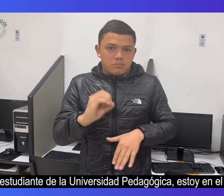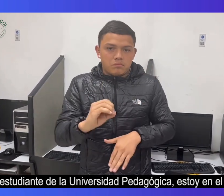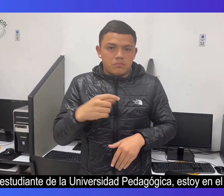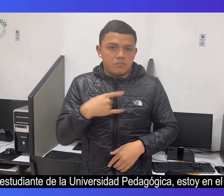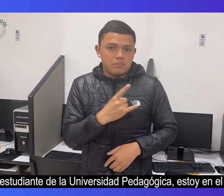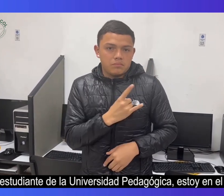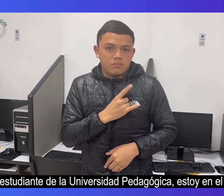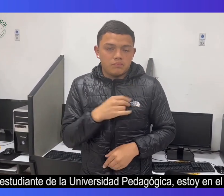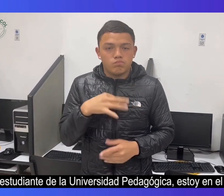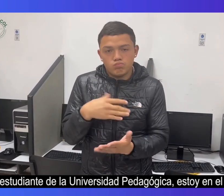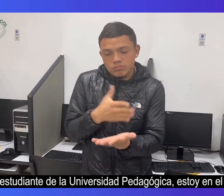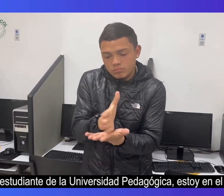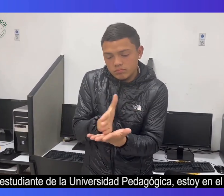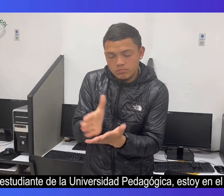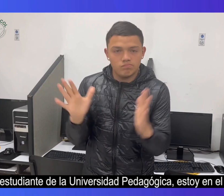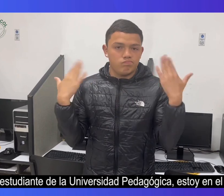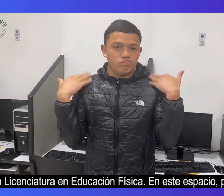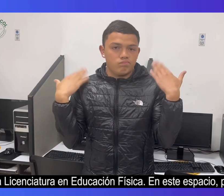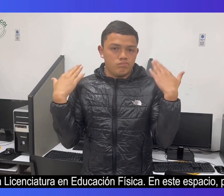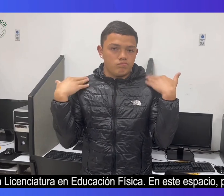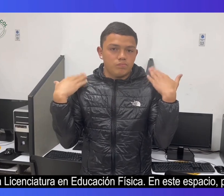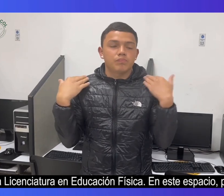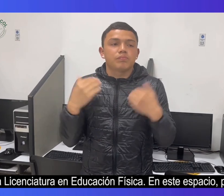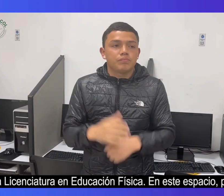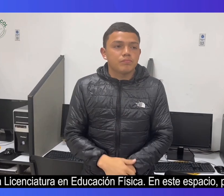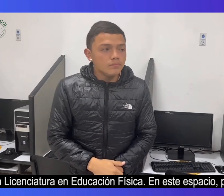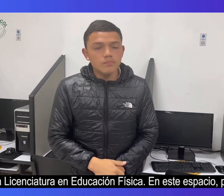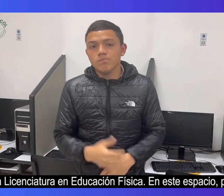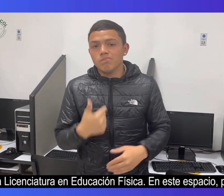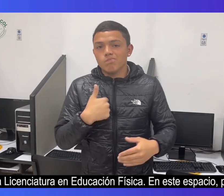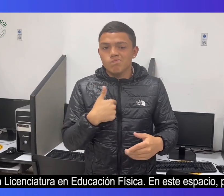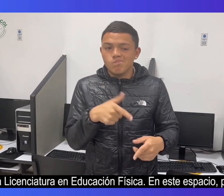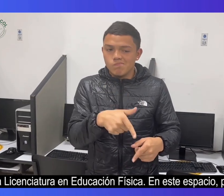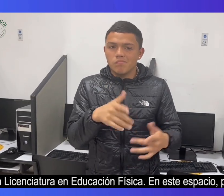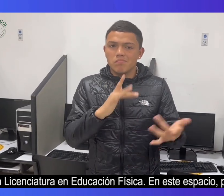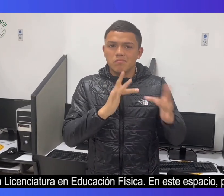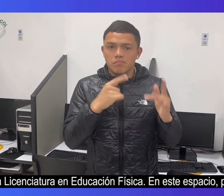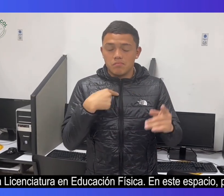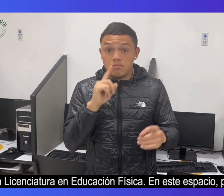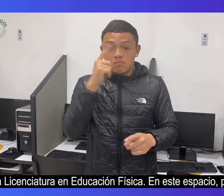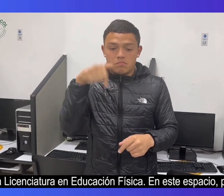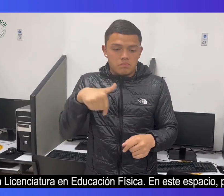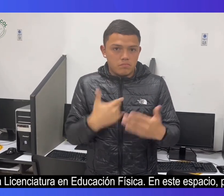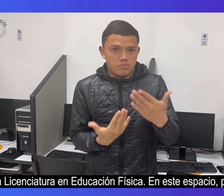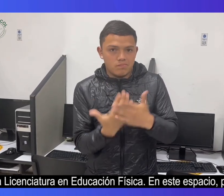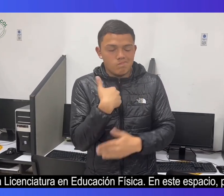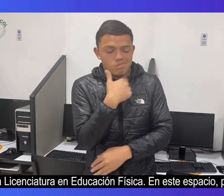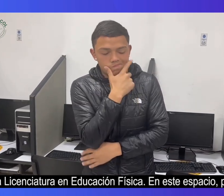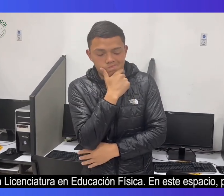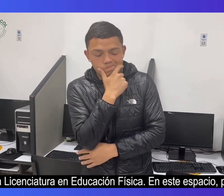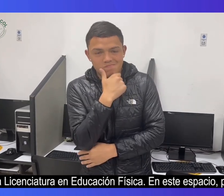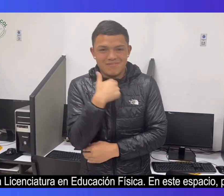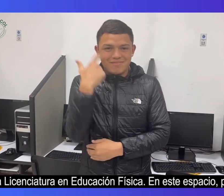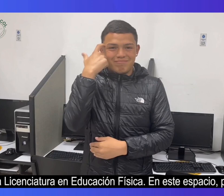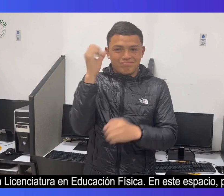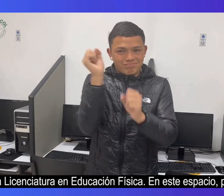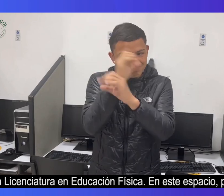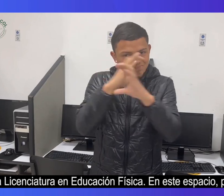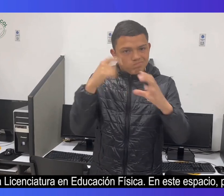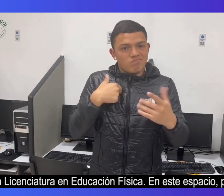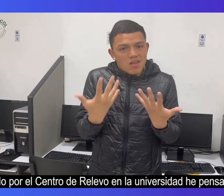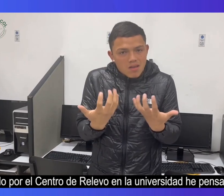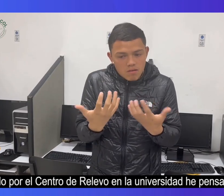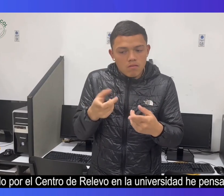Universidad Pedagógica, estoy en el semestre cero de la licenciatura en Educación Física. En este espacio, por primera